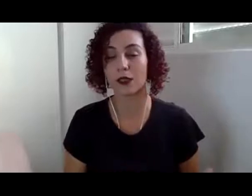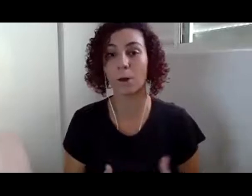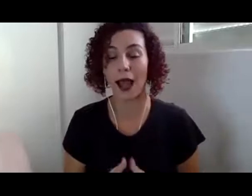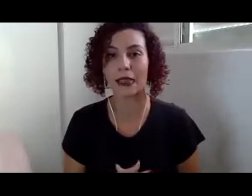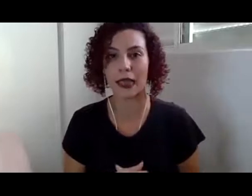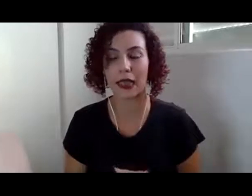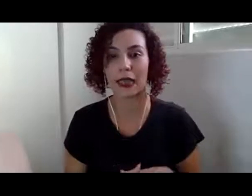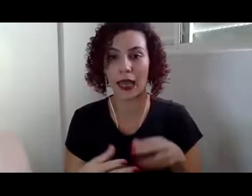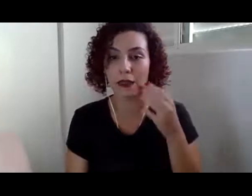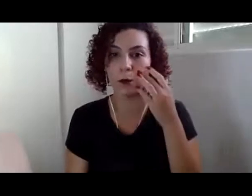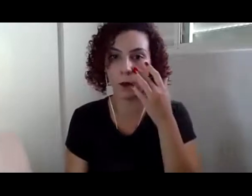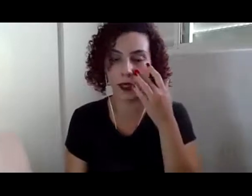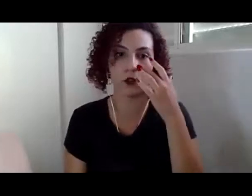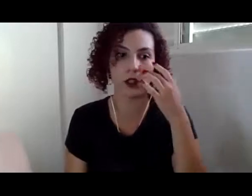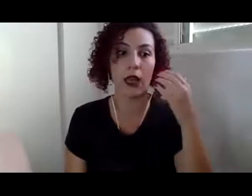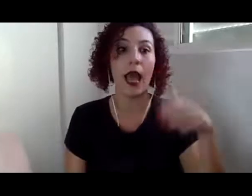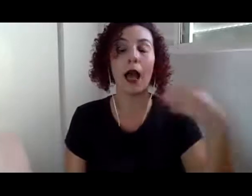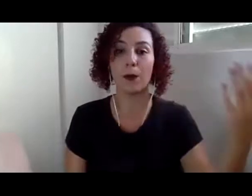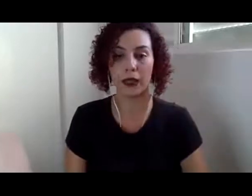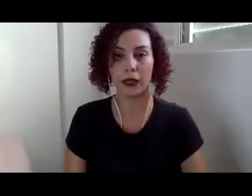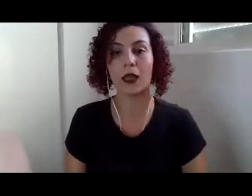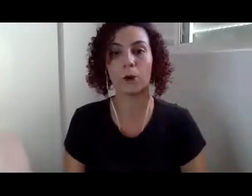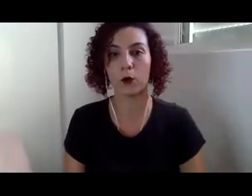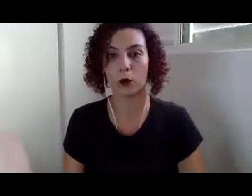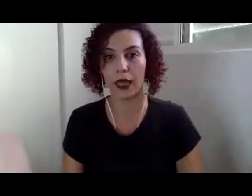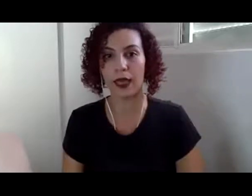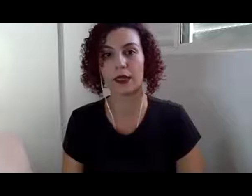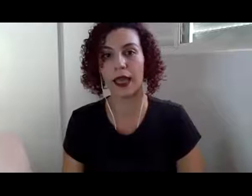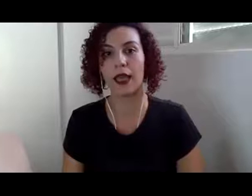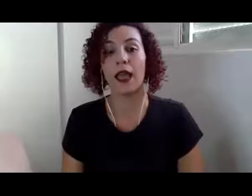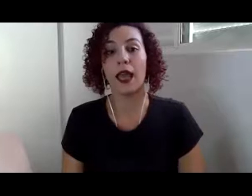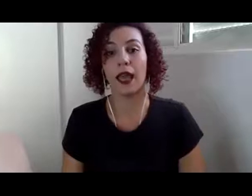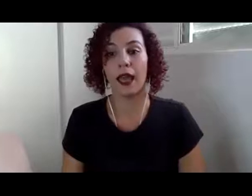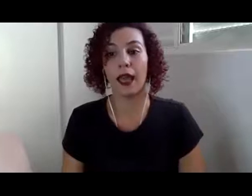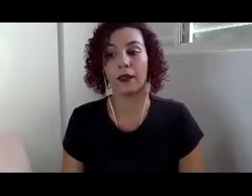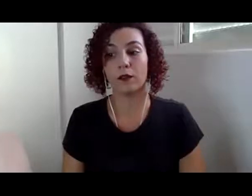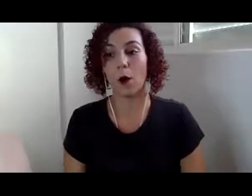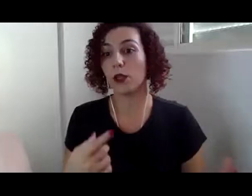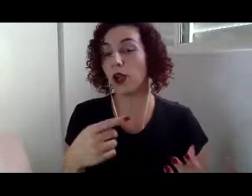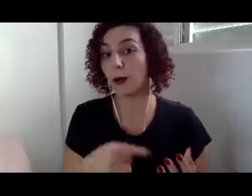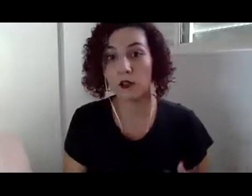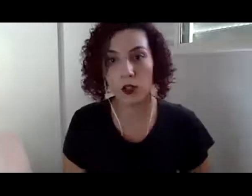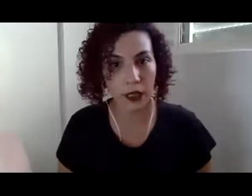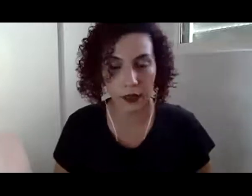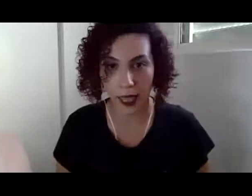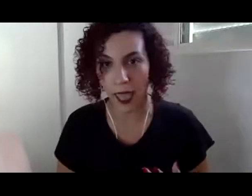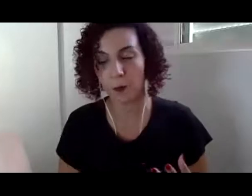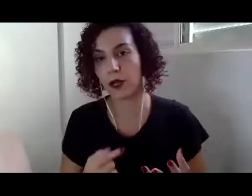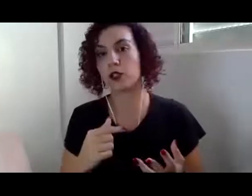em educação básica aí, que é esse momento de aprender o português, né? Normalmente aprende